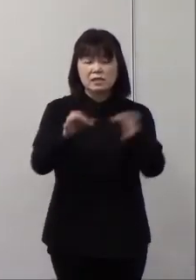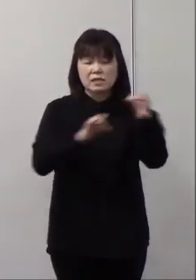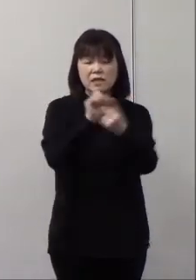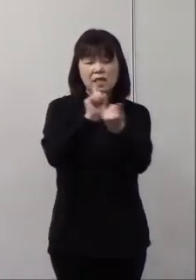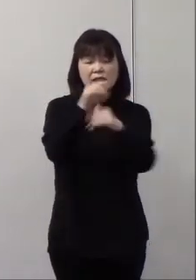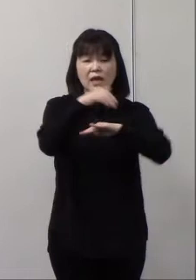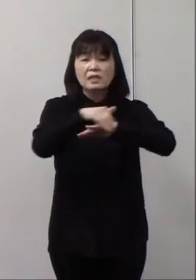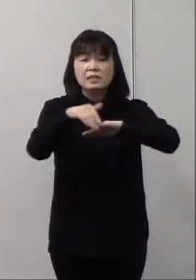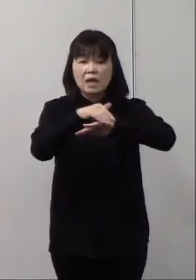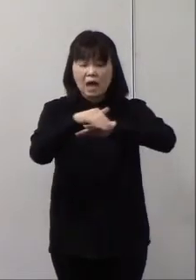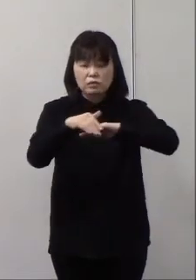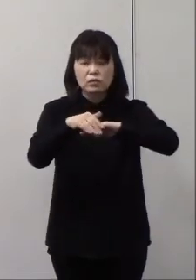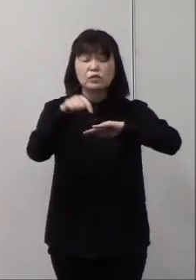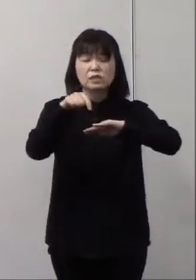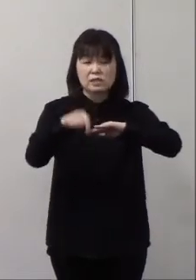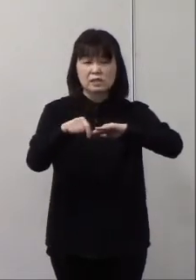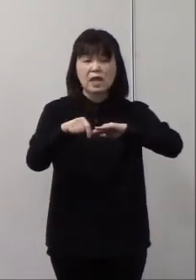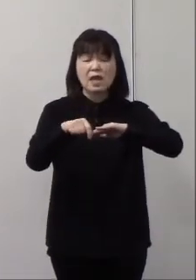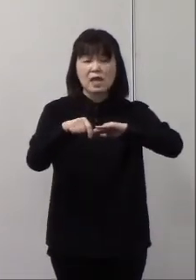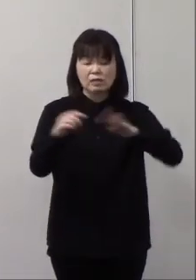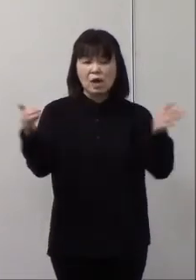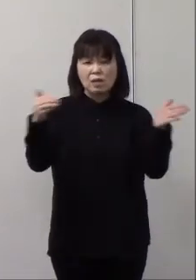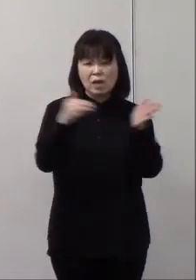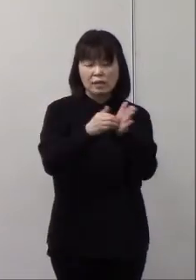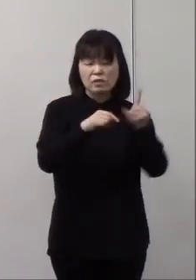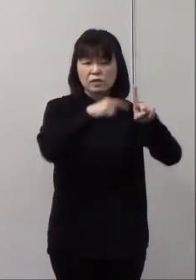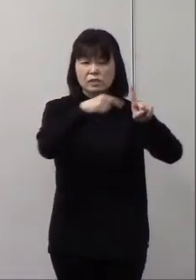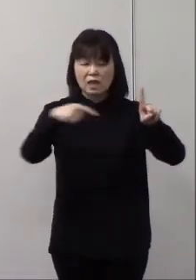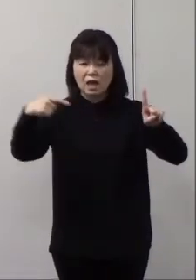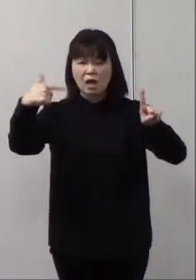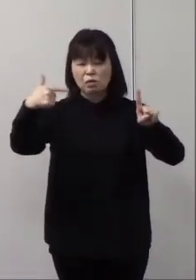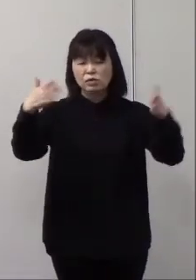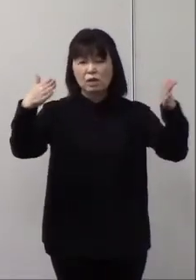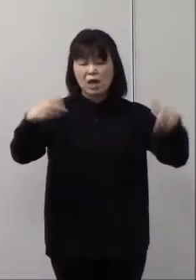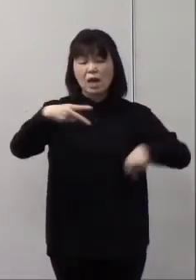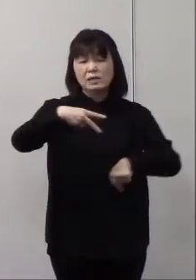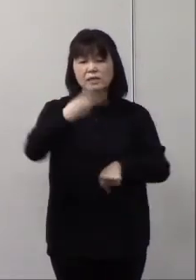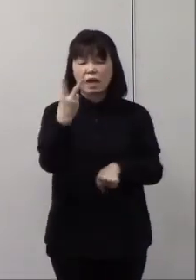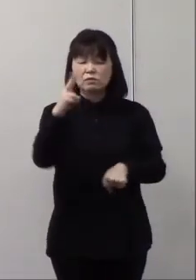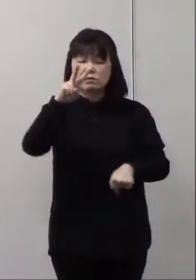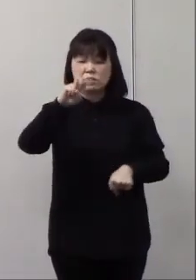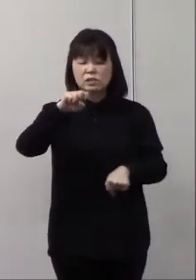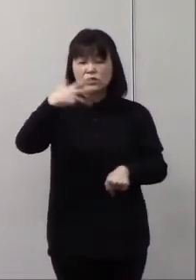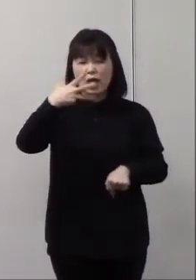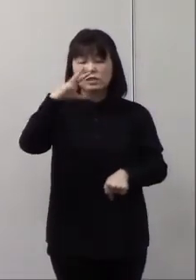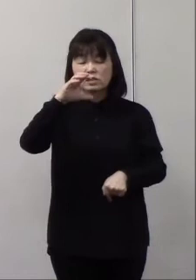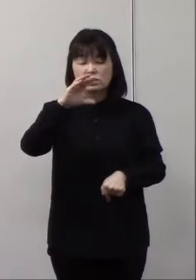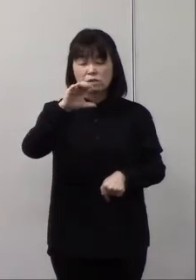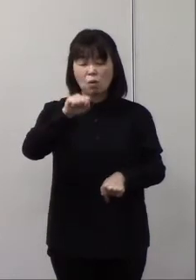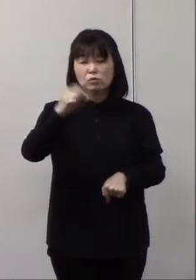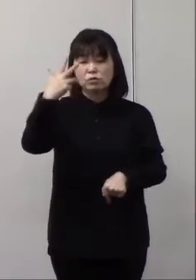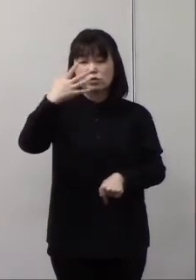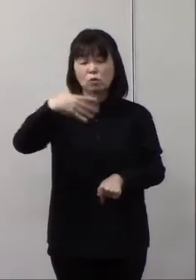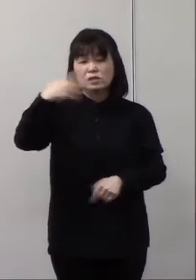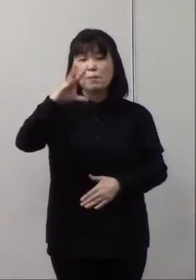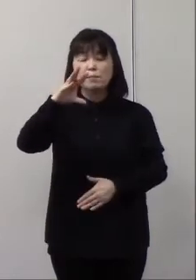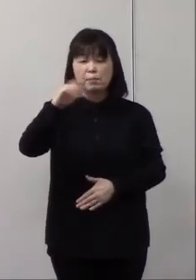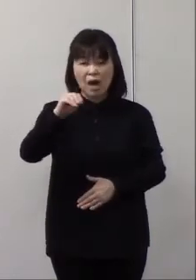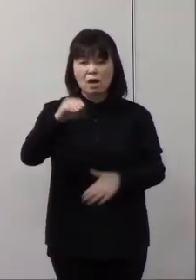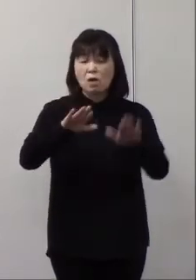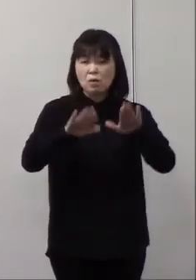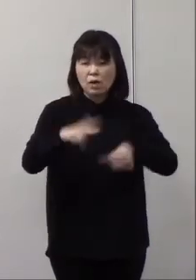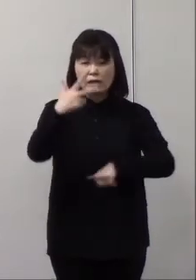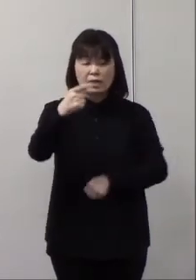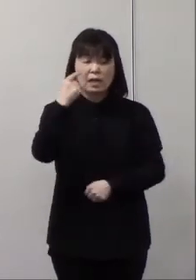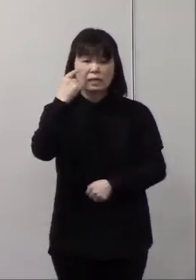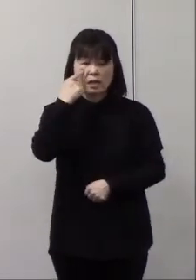り組んできたものを規定分が第1弾から第6弾まで228億4000万円で、今回第7